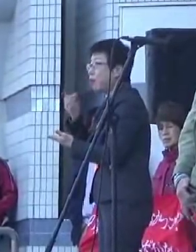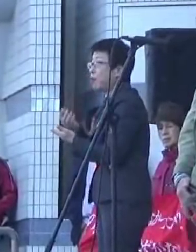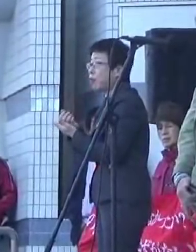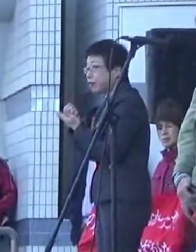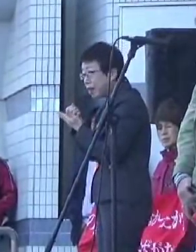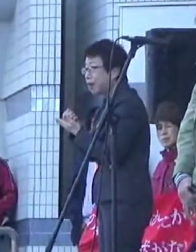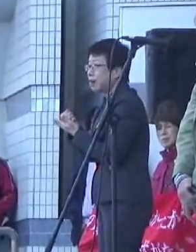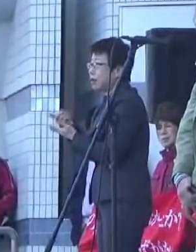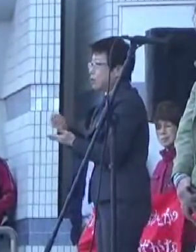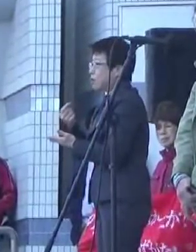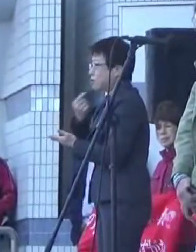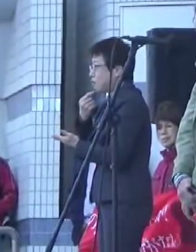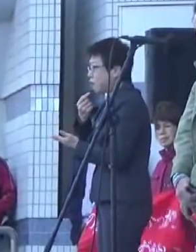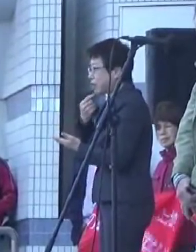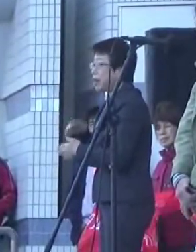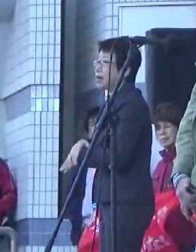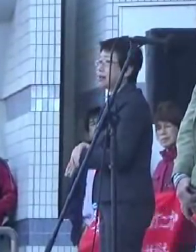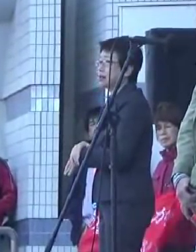が